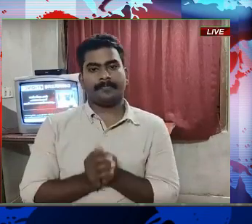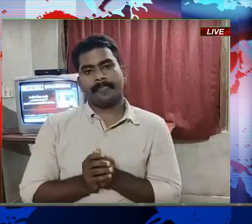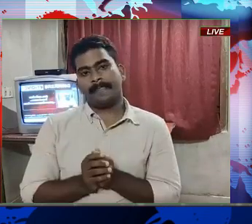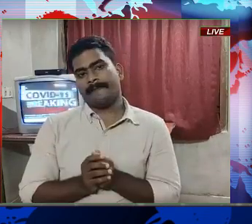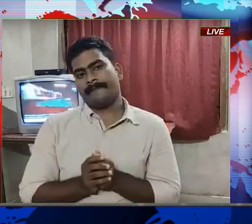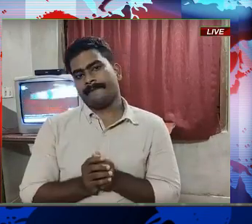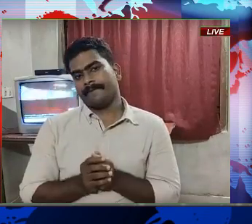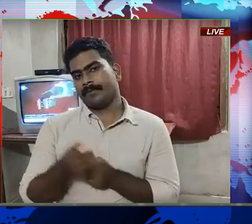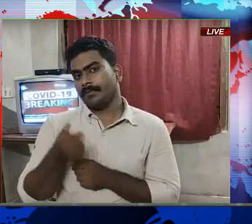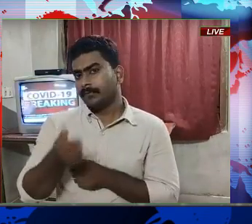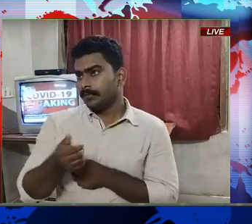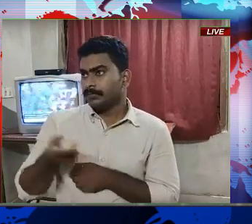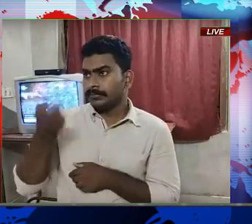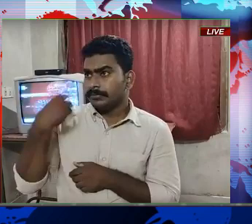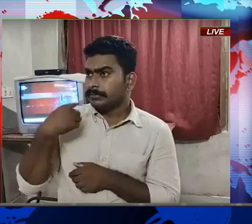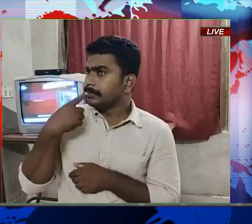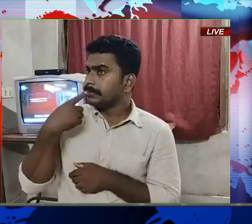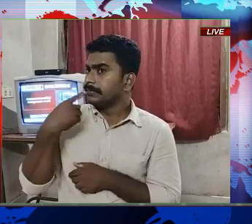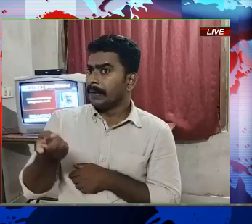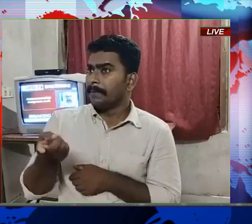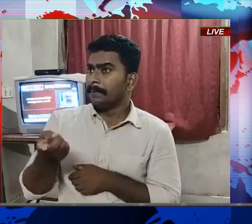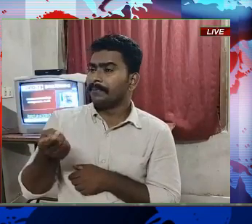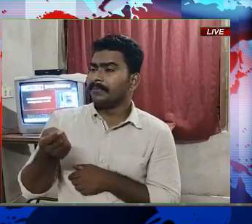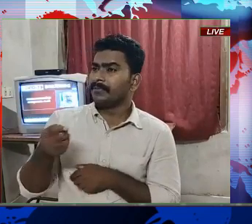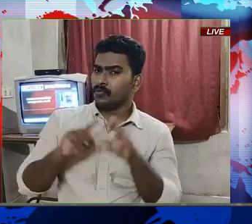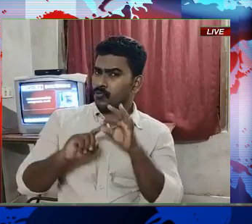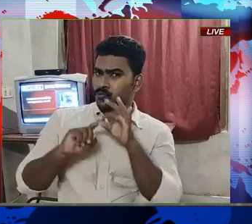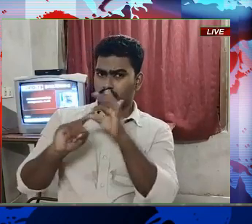വരില്ല. അതാണ് പ്രത്യേകത.